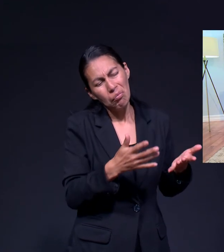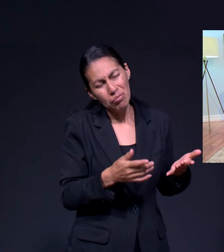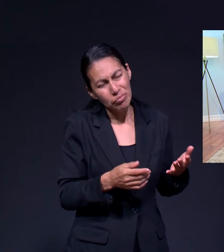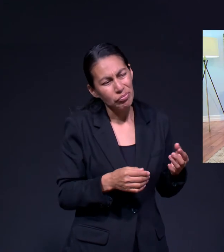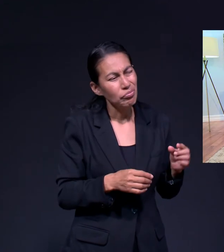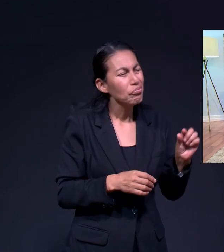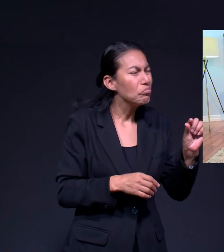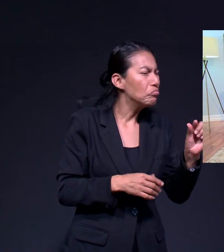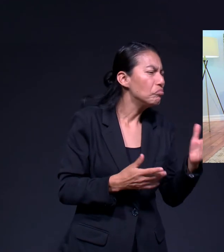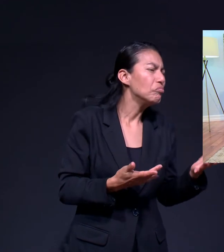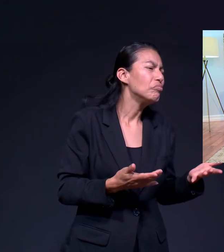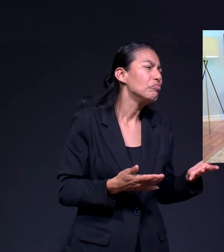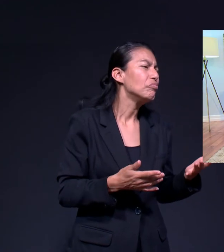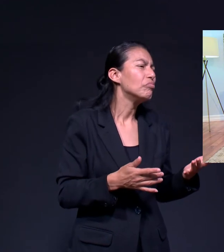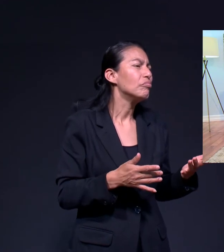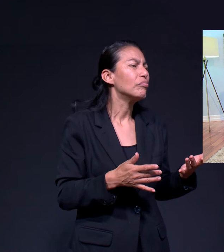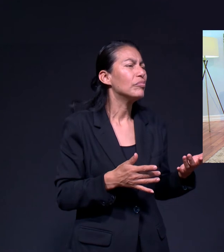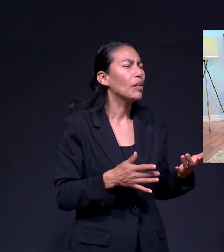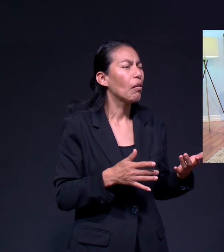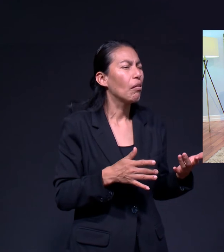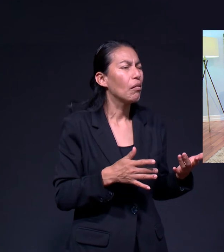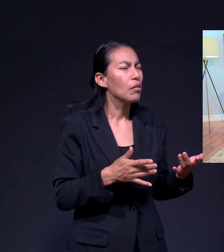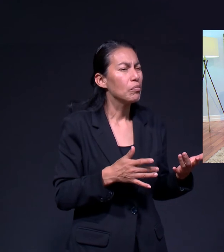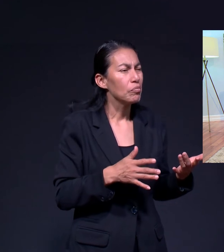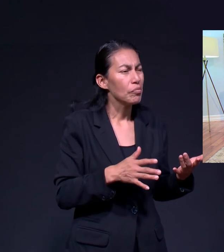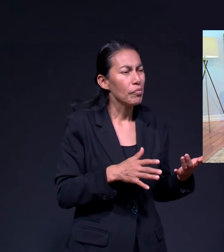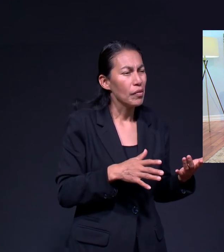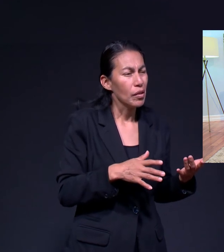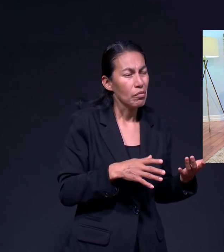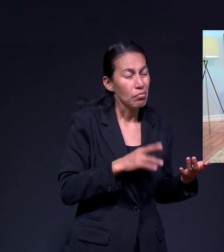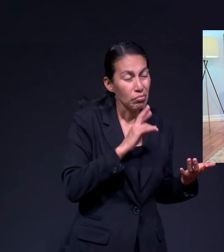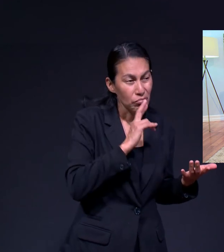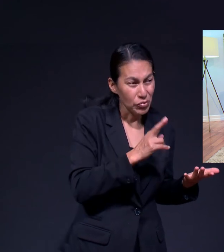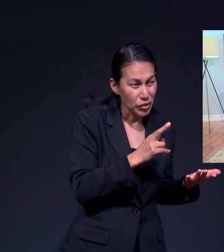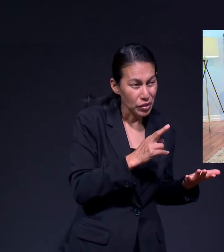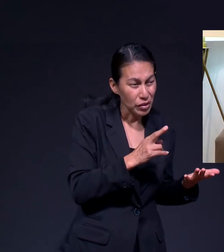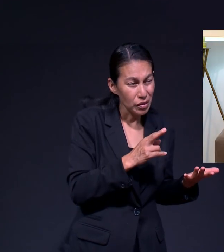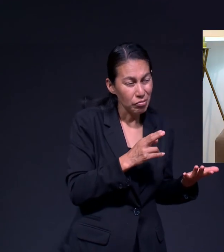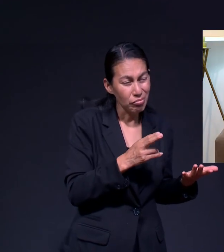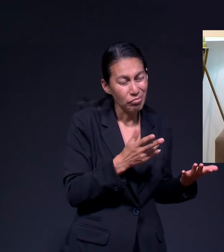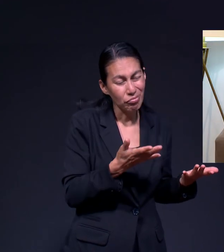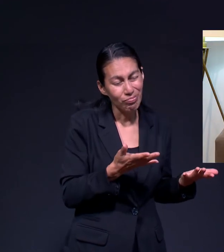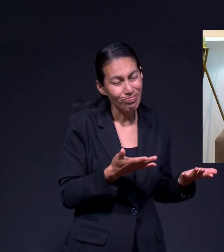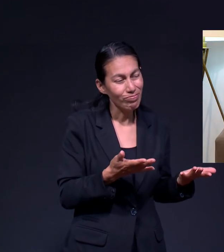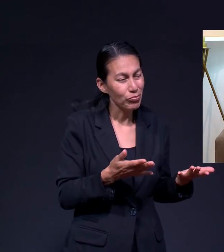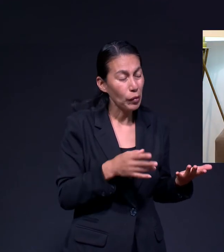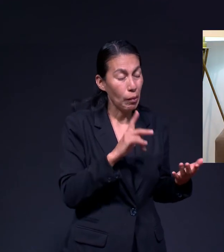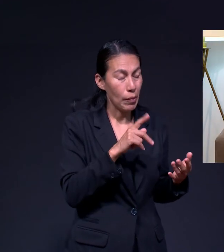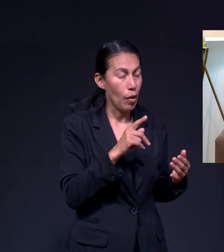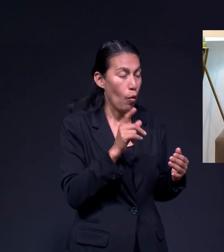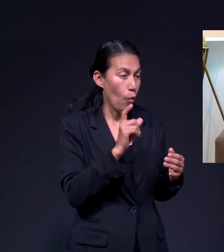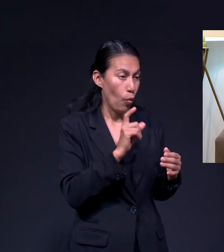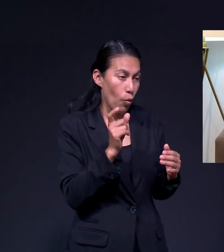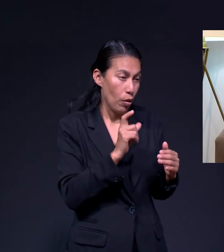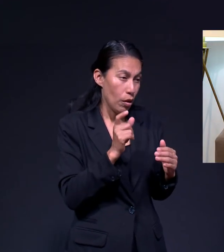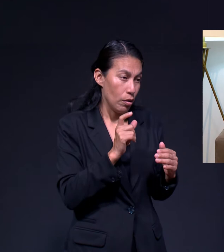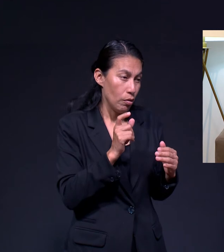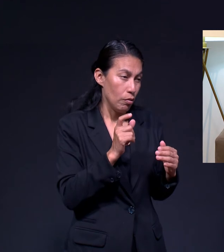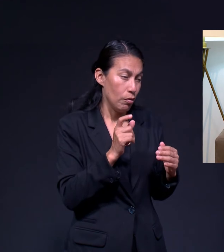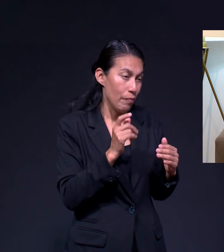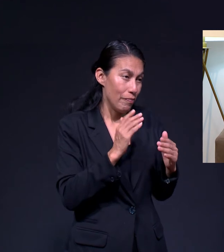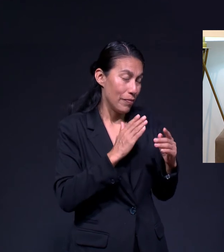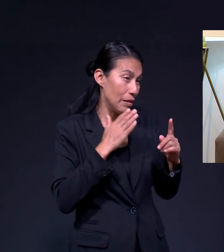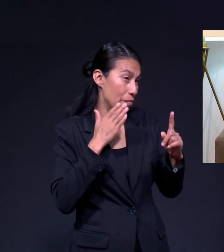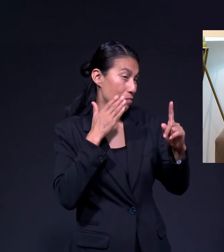cortas donde donde no vemos pues los resultados son muy humanos pero